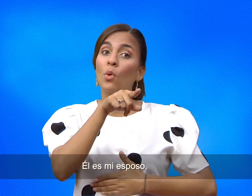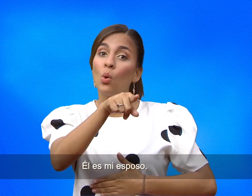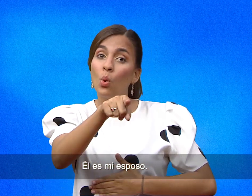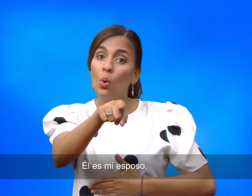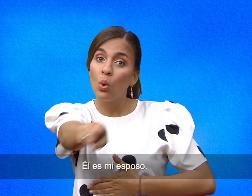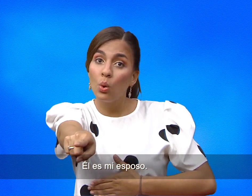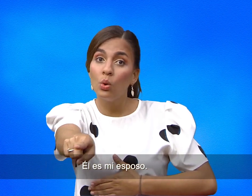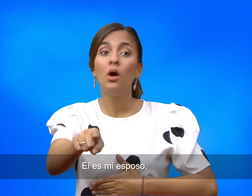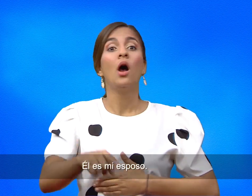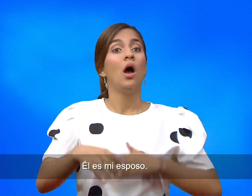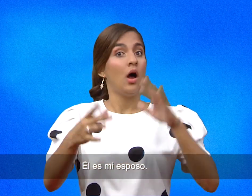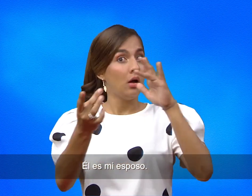Él